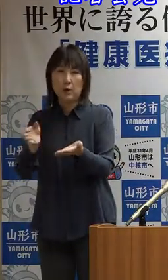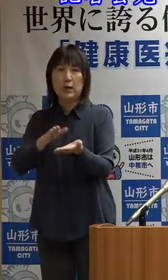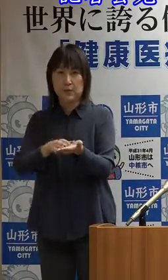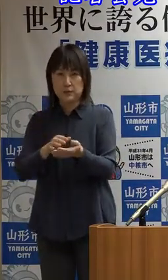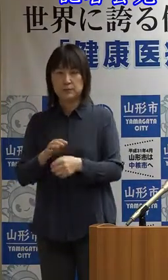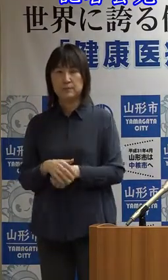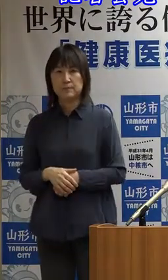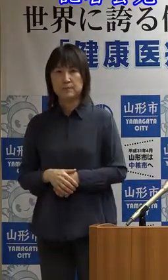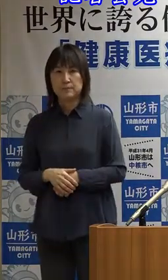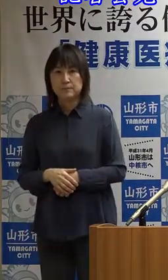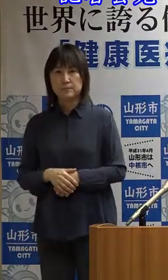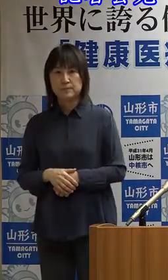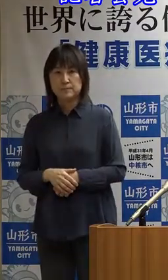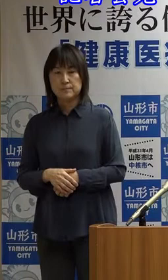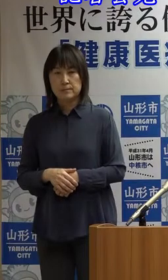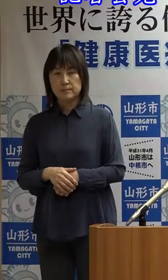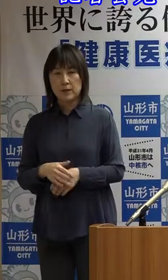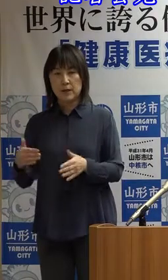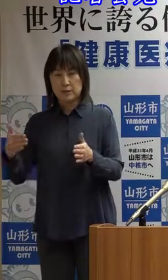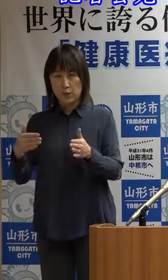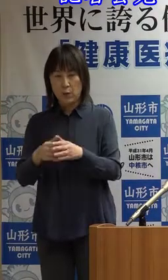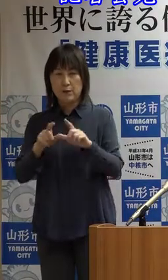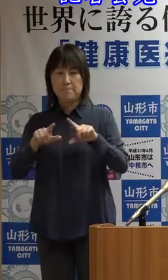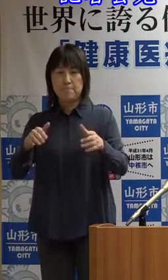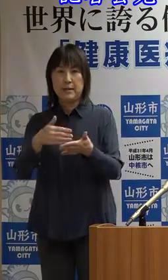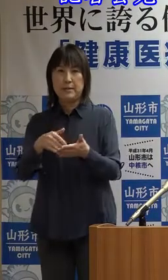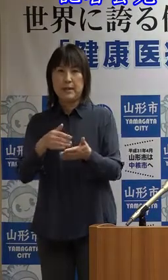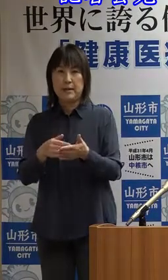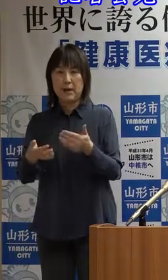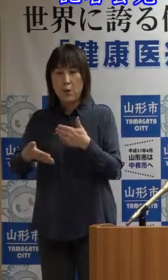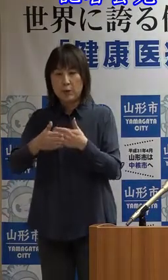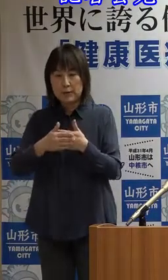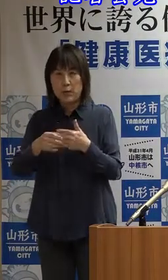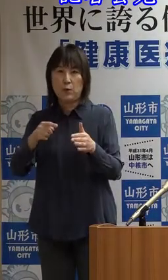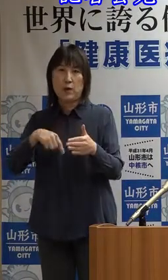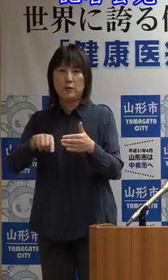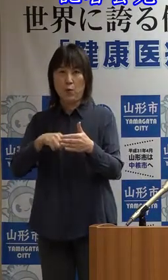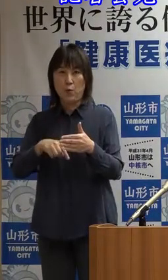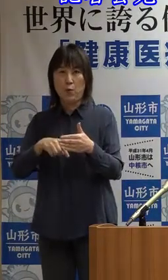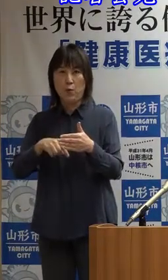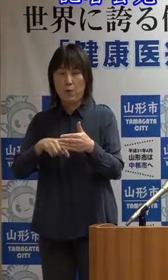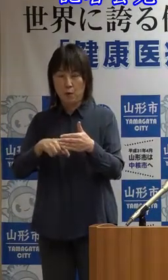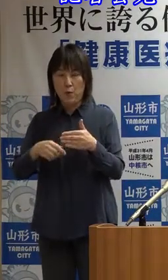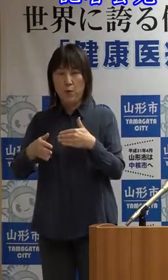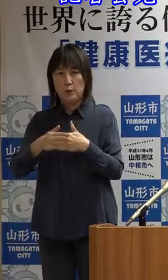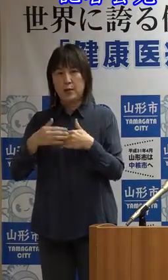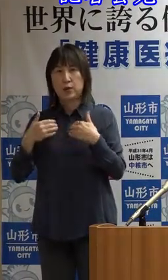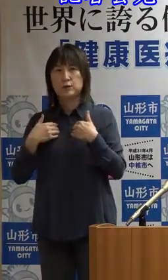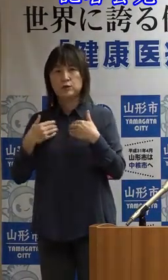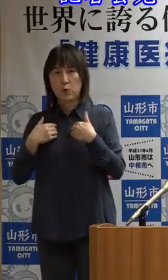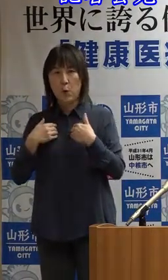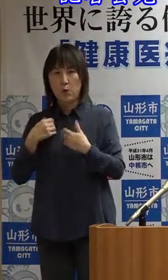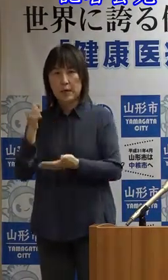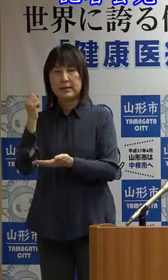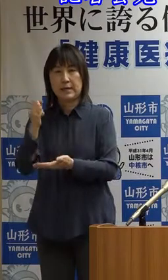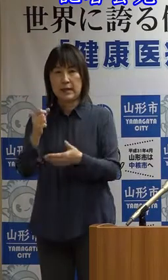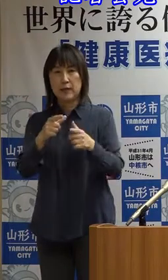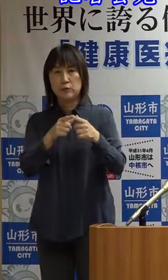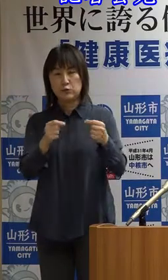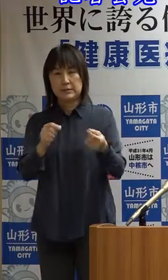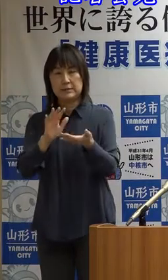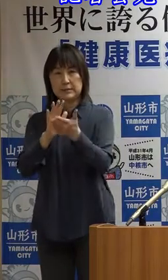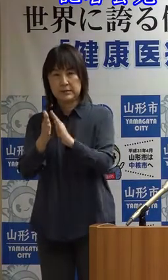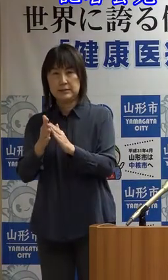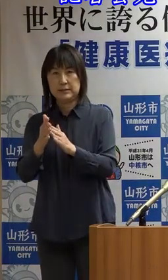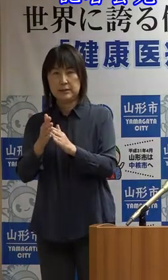。以上が一般会計の補正の概要ですが、補正に必要な財源としては国県支出